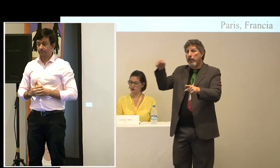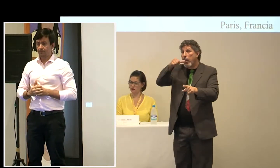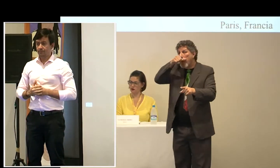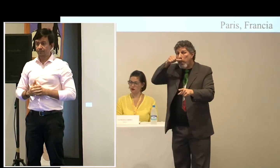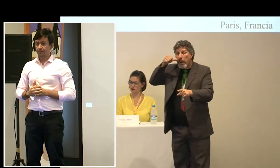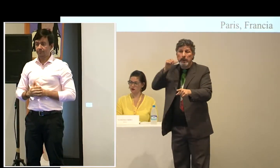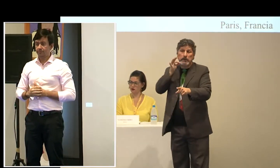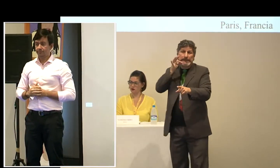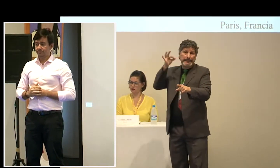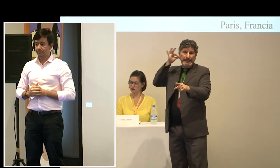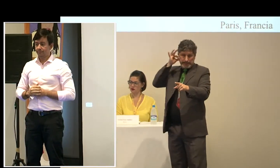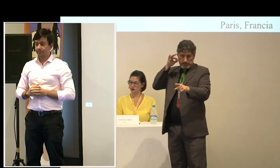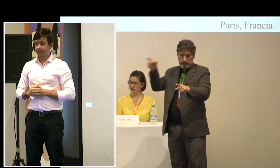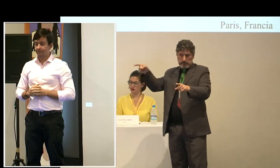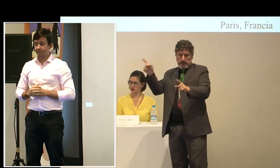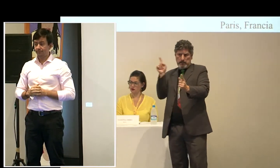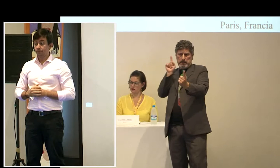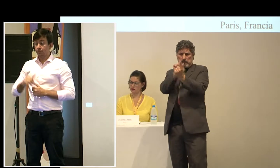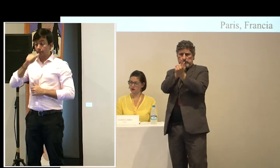surdos começa a partir dele.